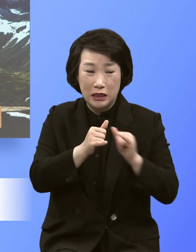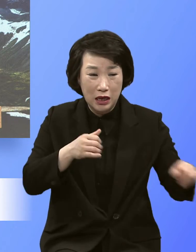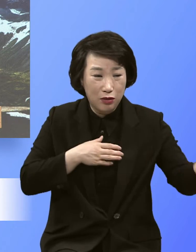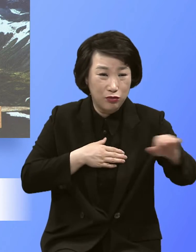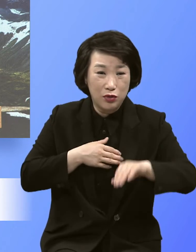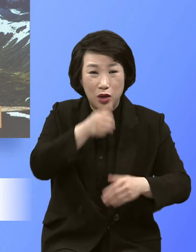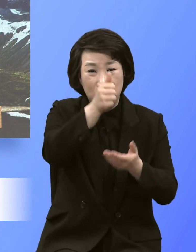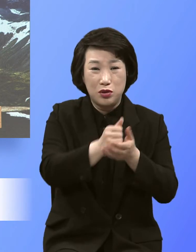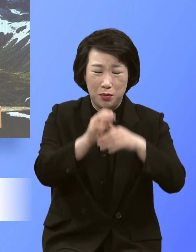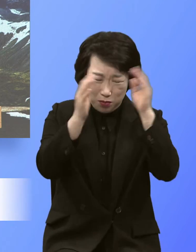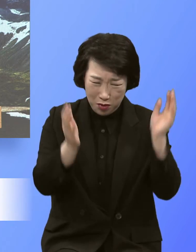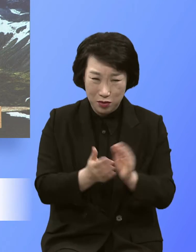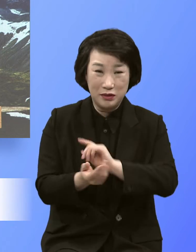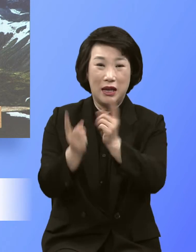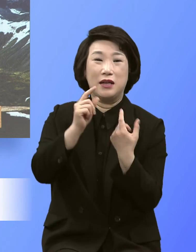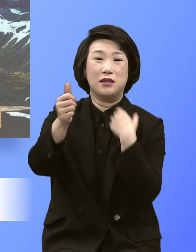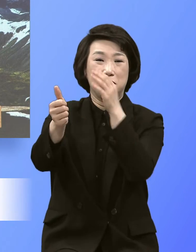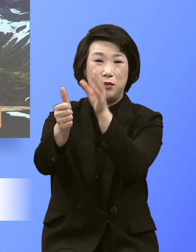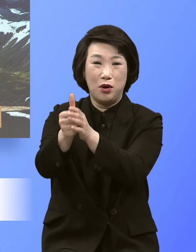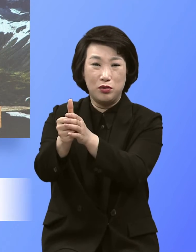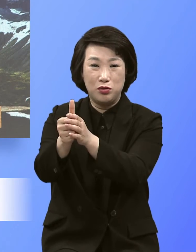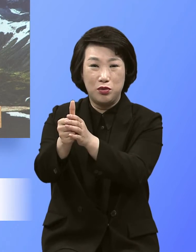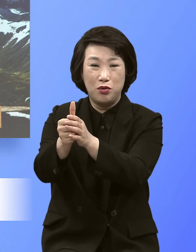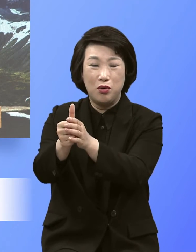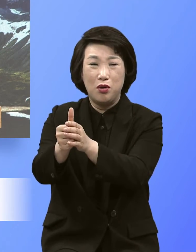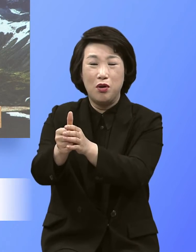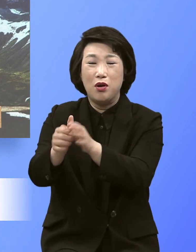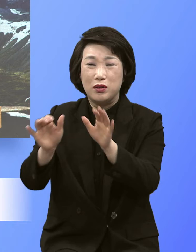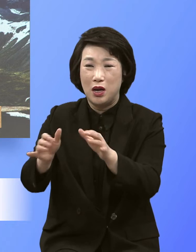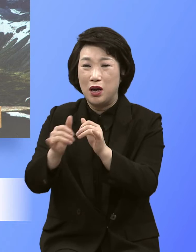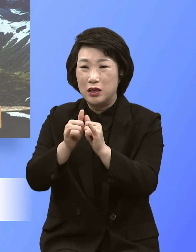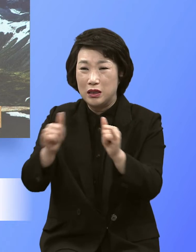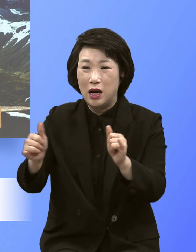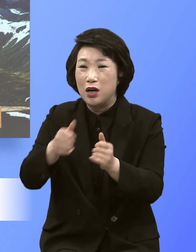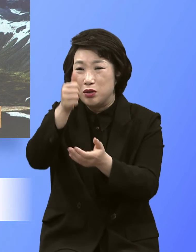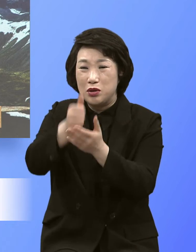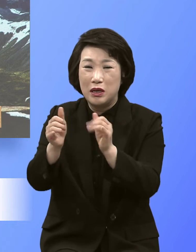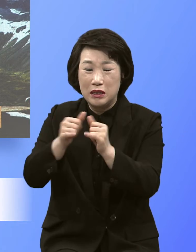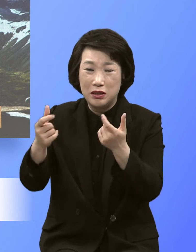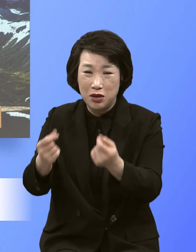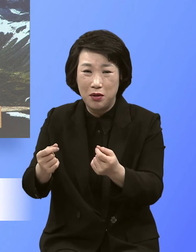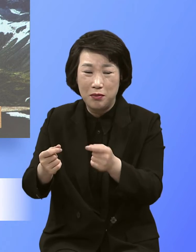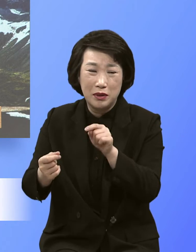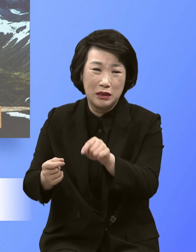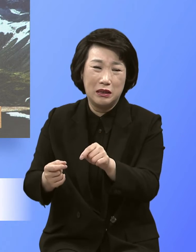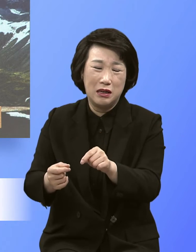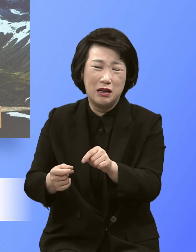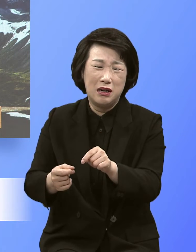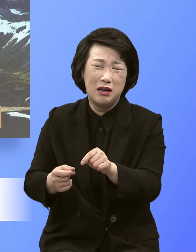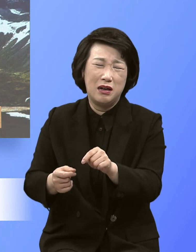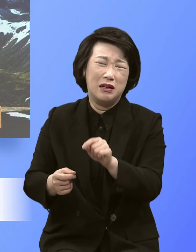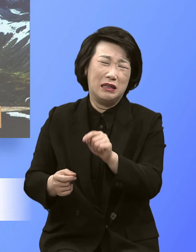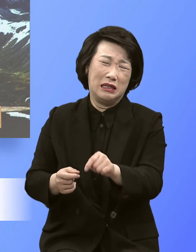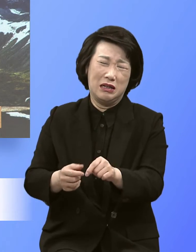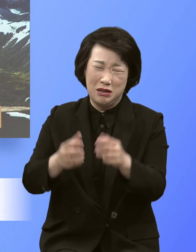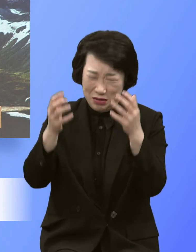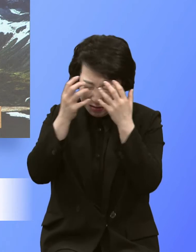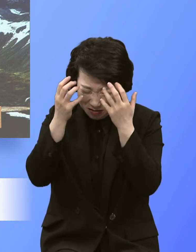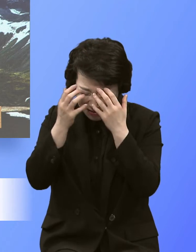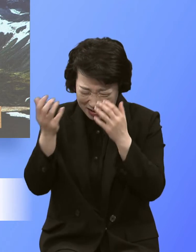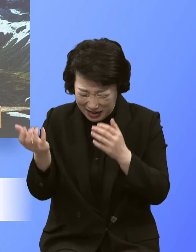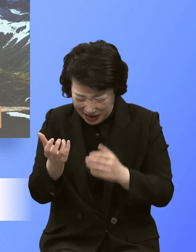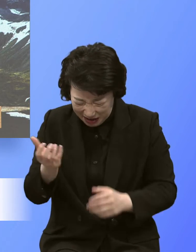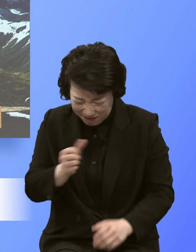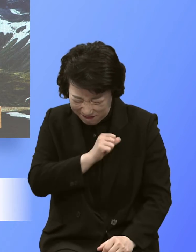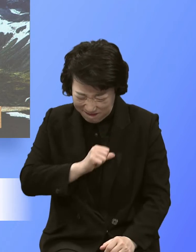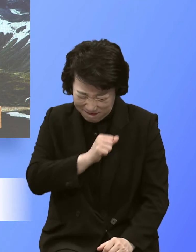죄의 누명을 뒤집어 쓰고 죄인같이 펄펄 끓는 물이 끓는 듯한 고통의